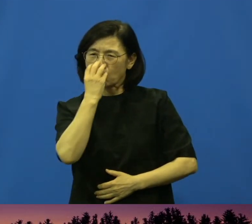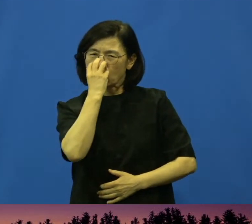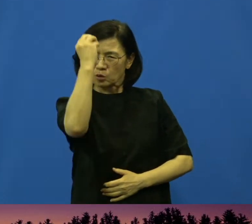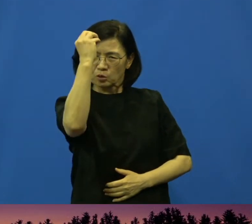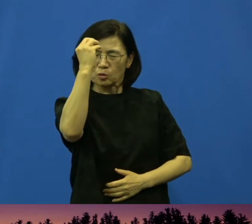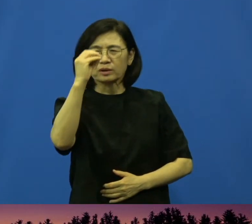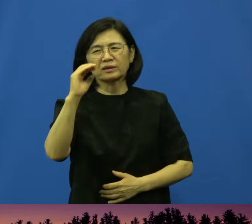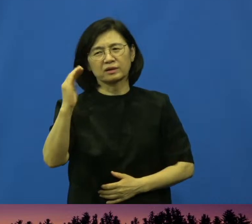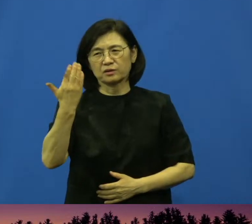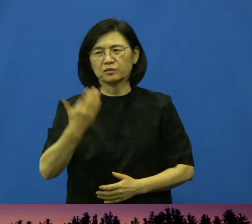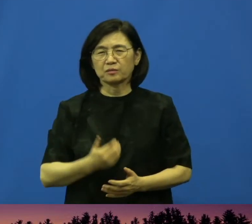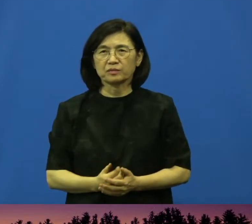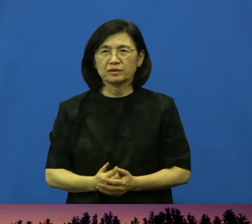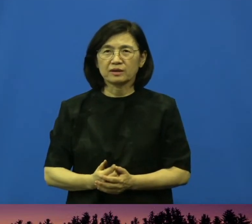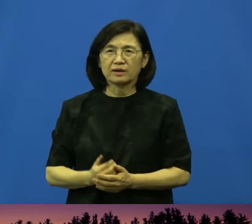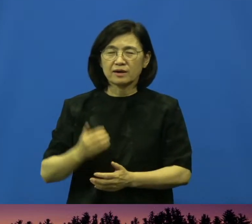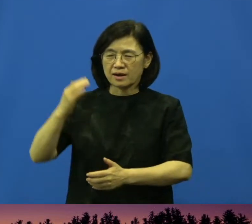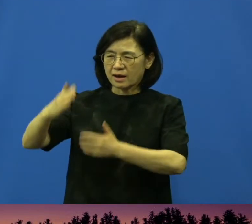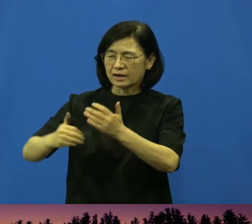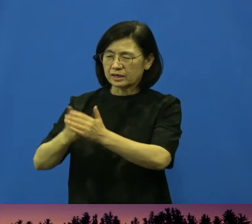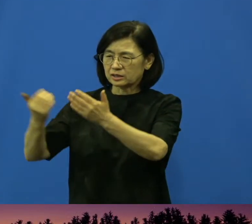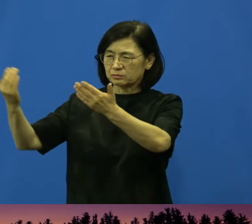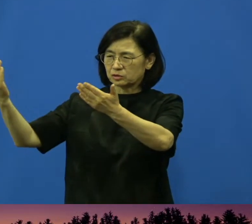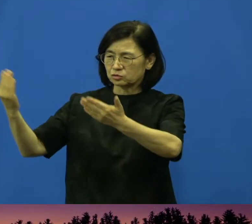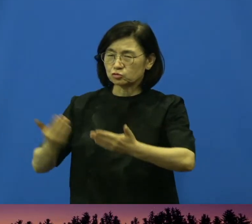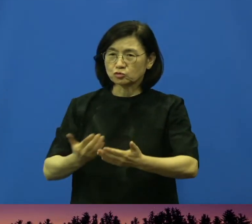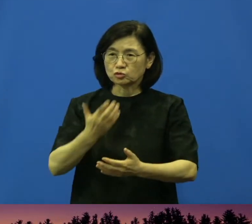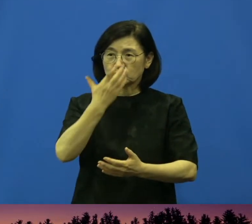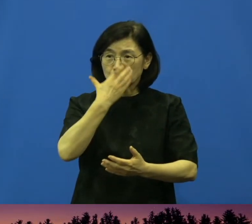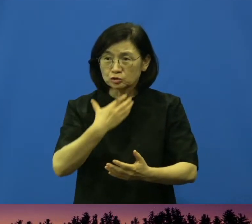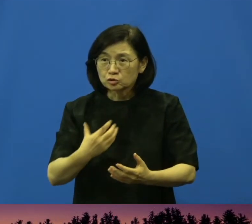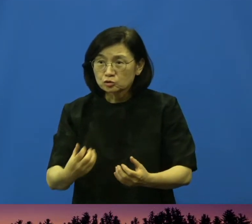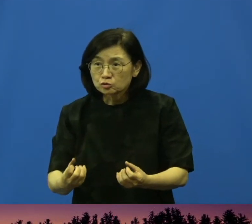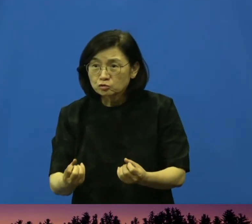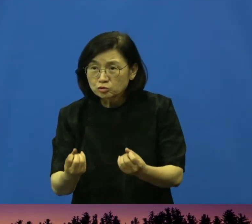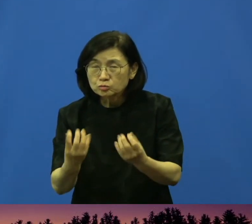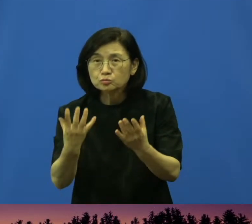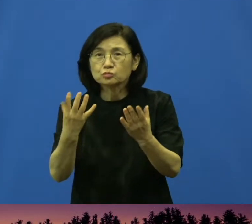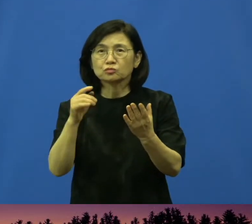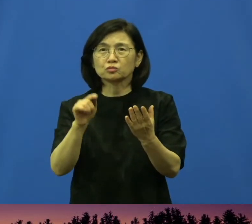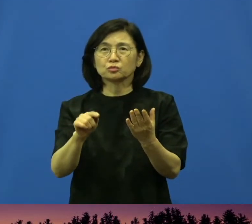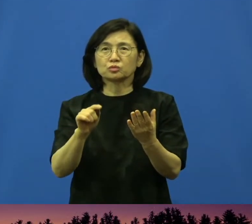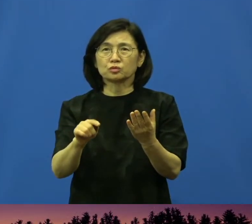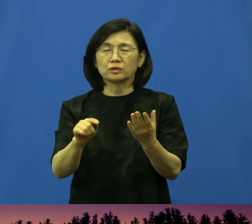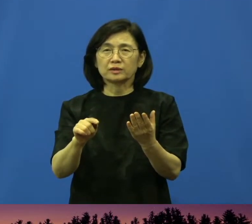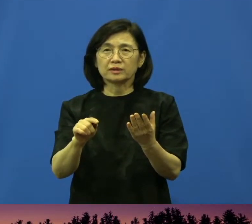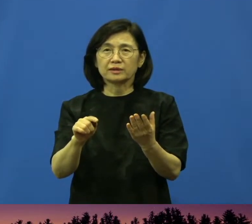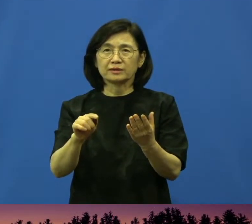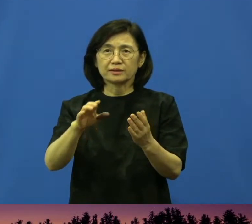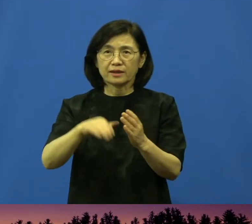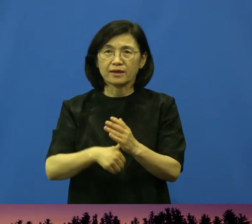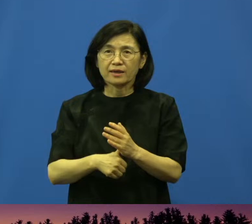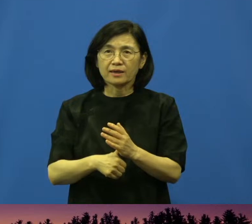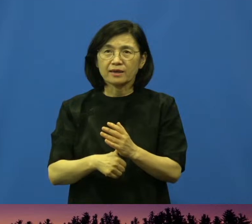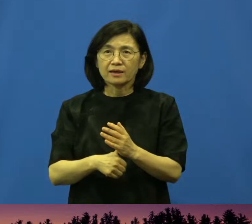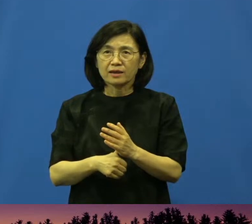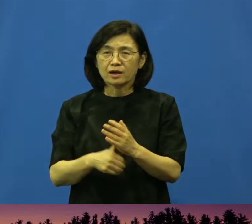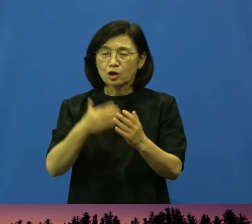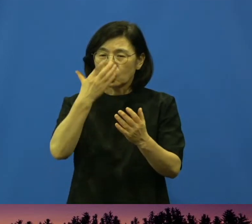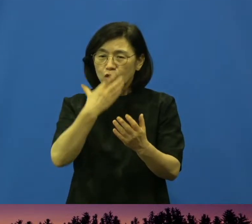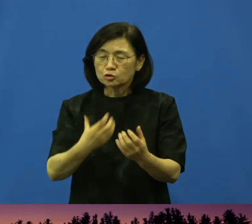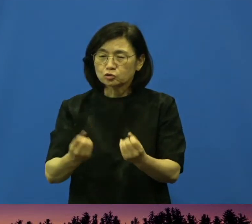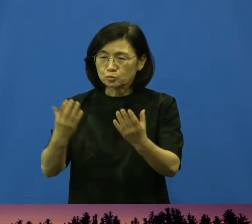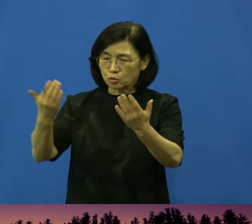주시는 축복은 얼마든지 주실 수 있어요. 문제는 그 축복이 위험하다는 거예요.